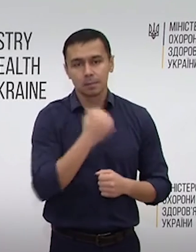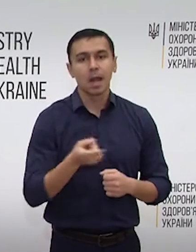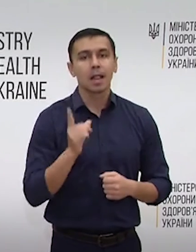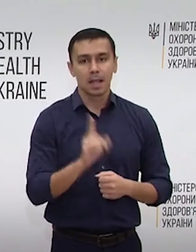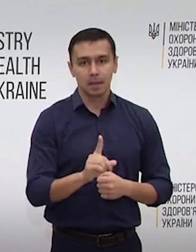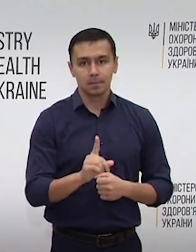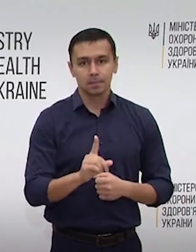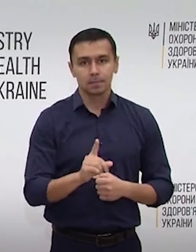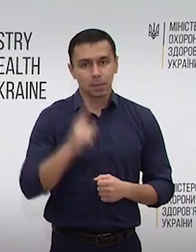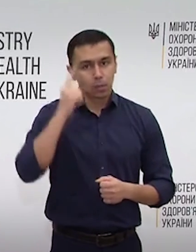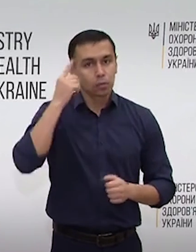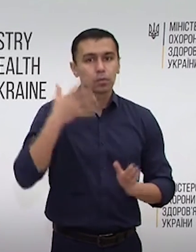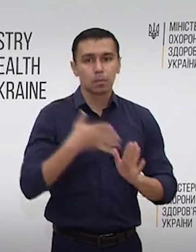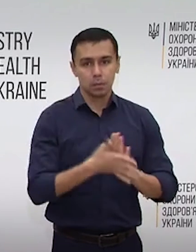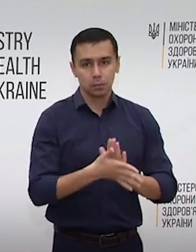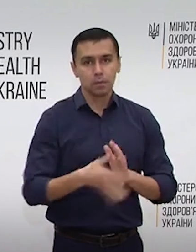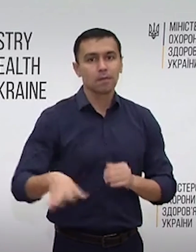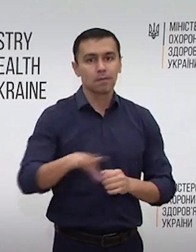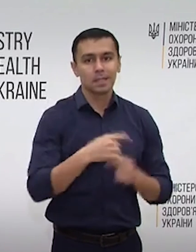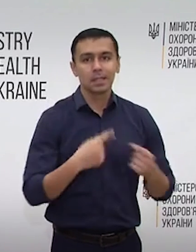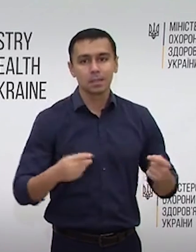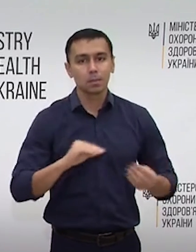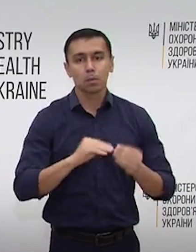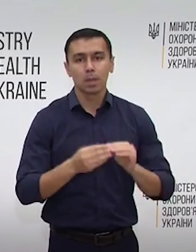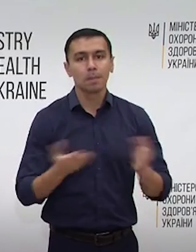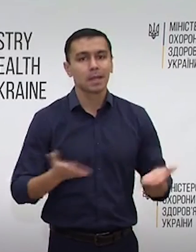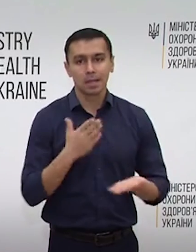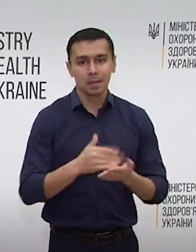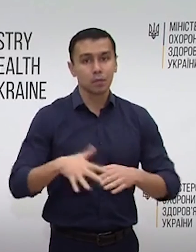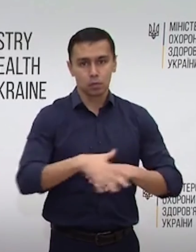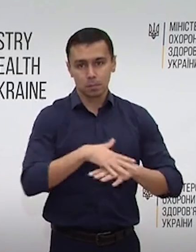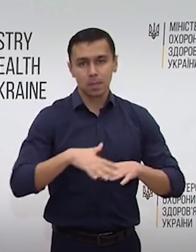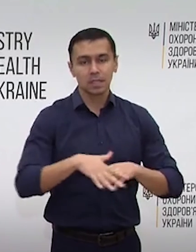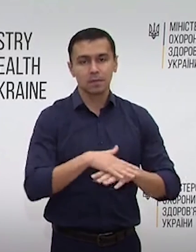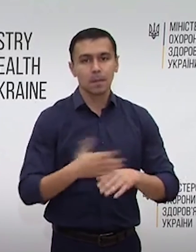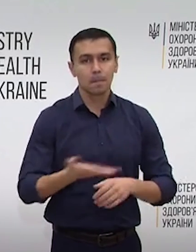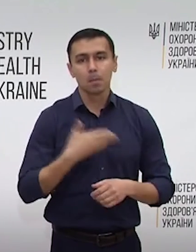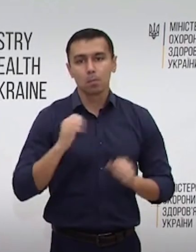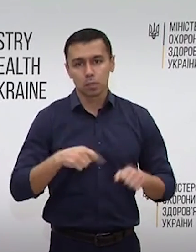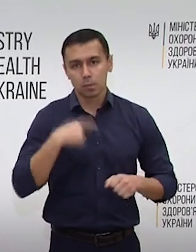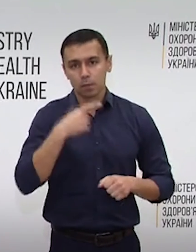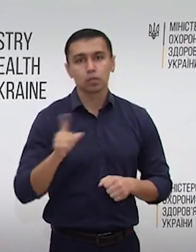але розуміючи всі інші проблеми, які є в суспільстві, ми можемо